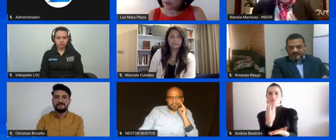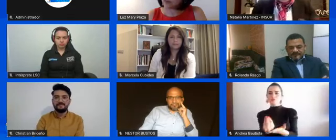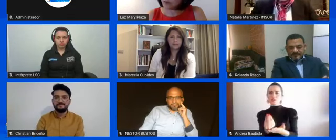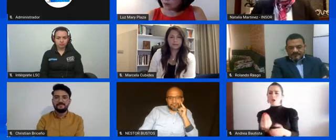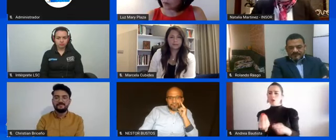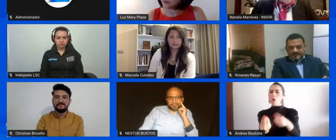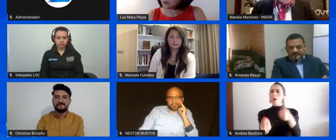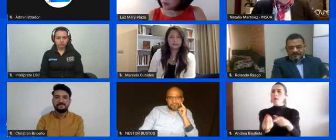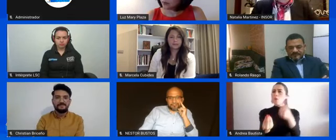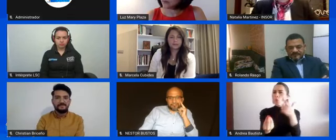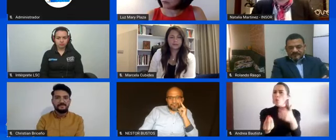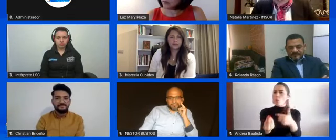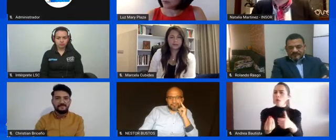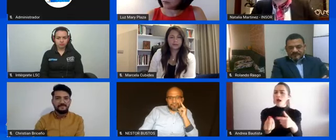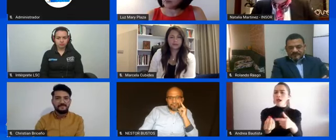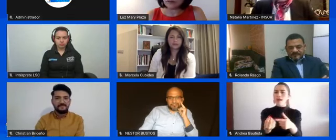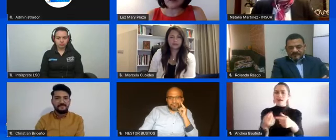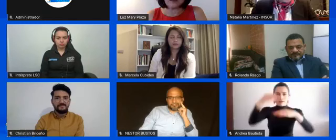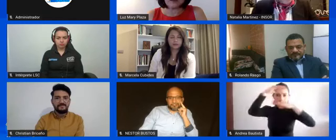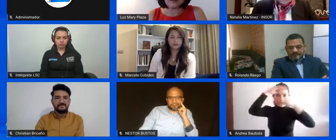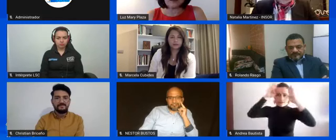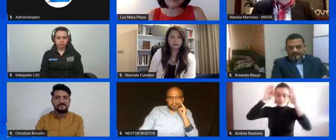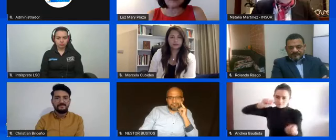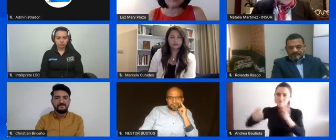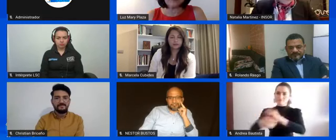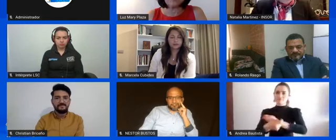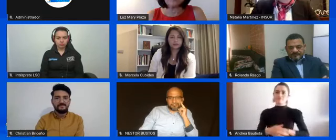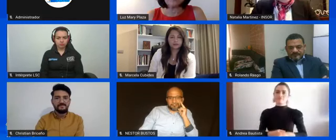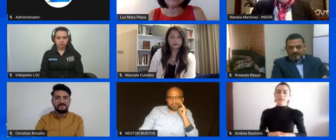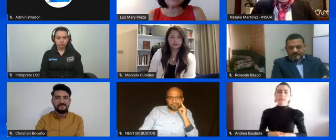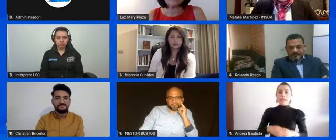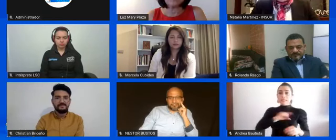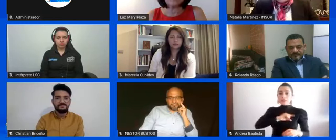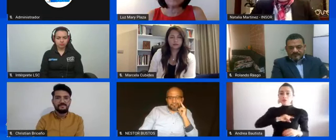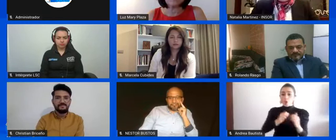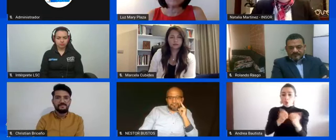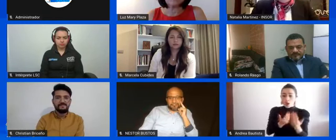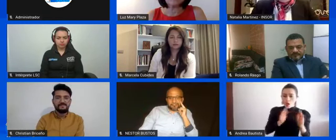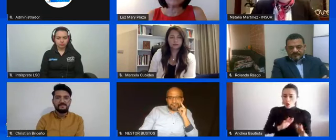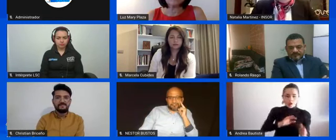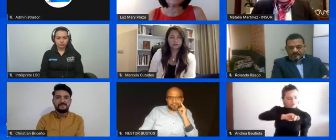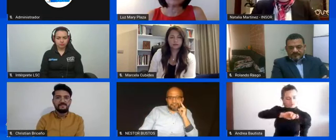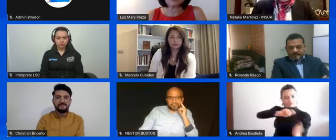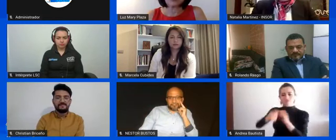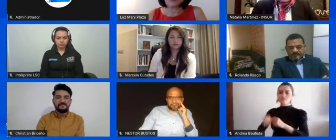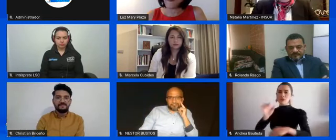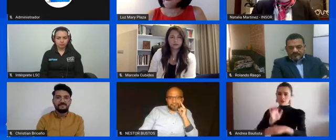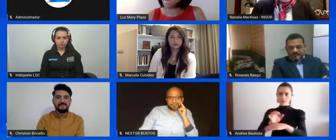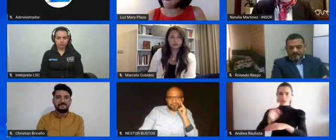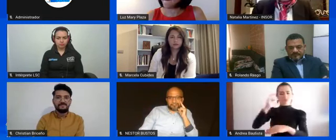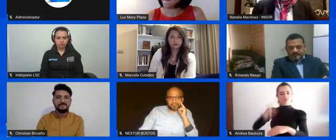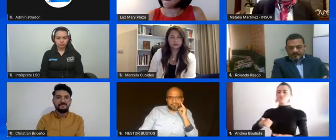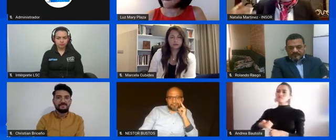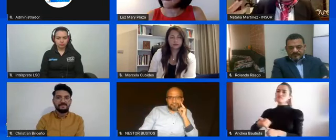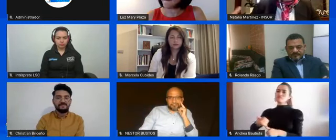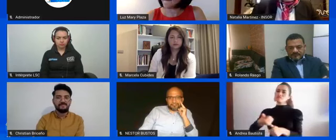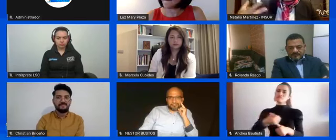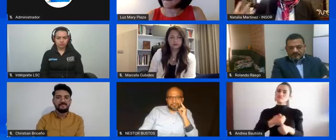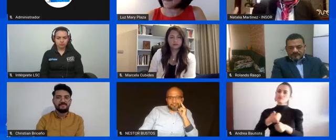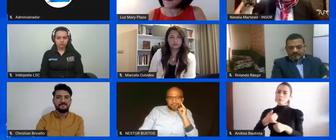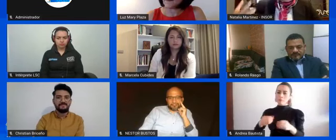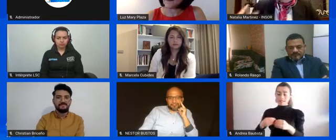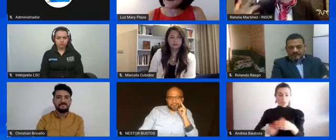a transformarse hacia una entidad asesora, la gran relevancia que se le dio a los procesos de investigación y de